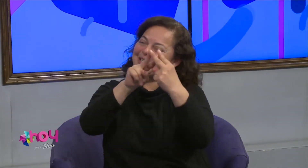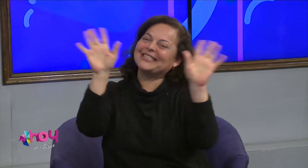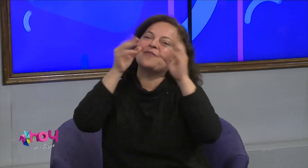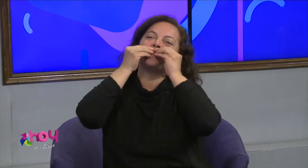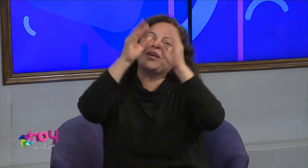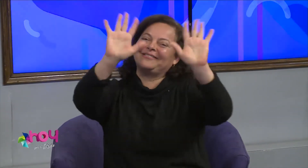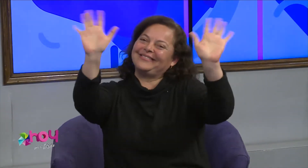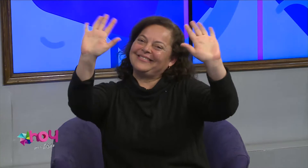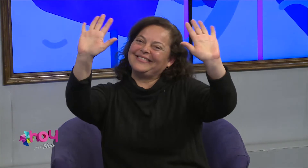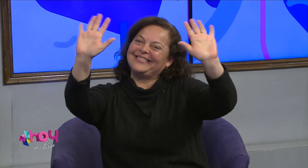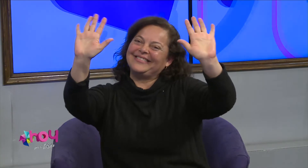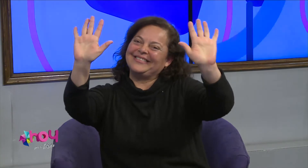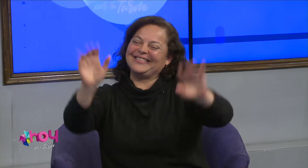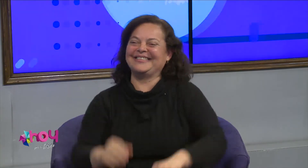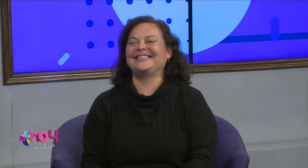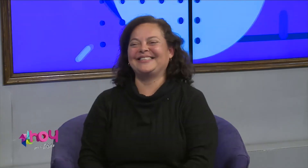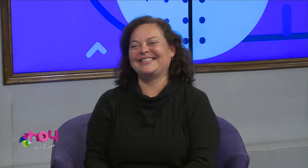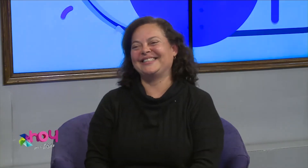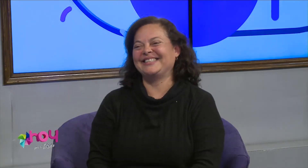mañana. Besos.